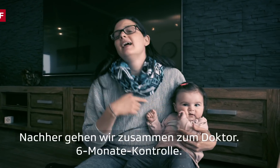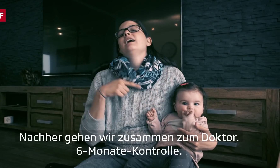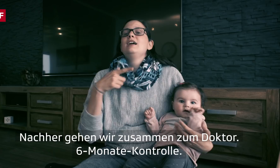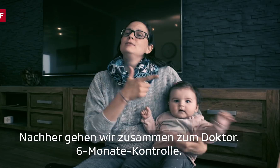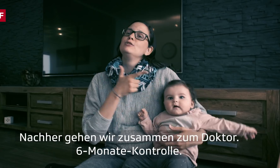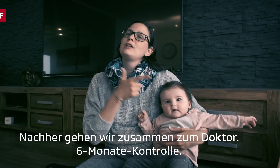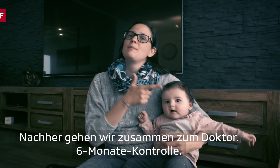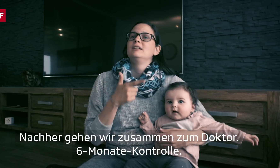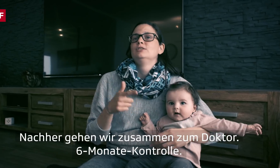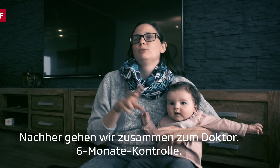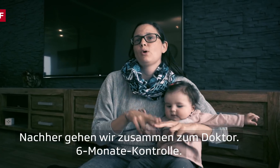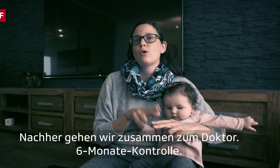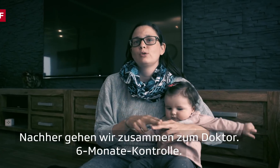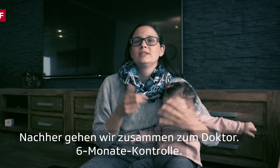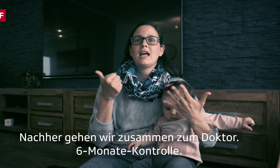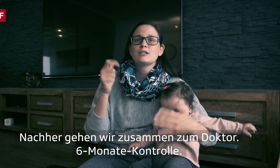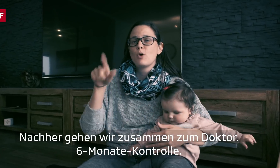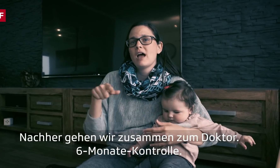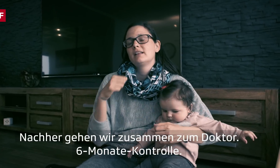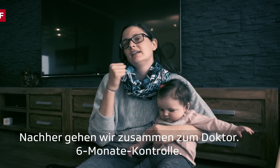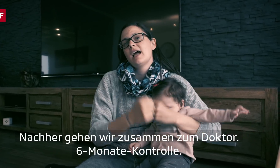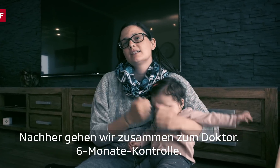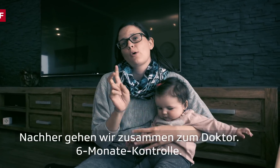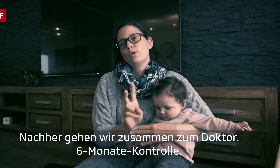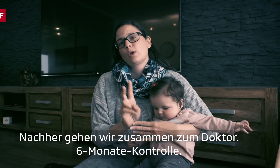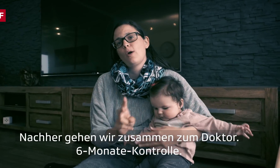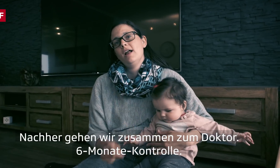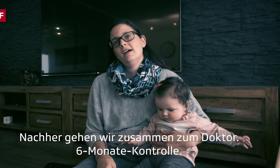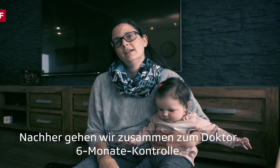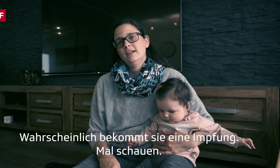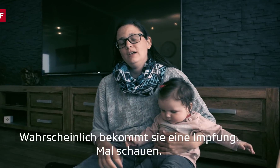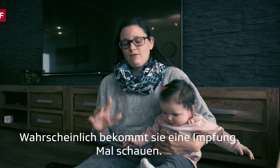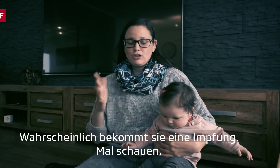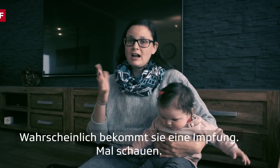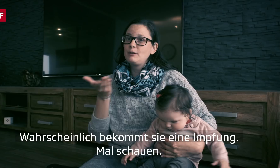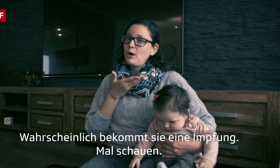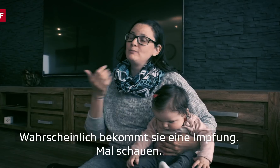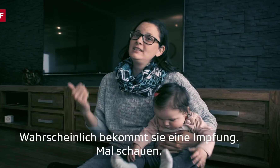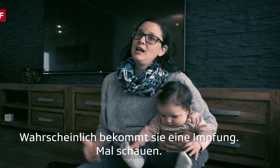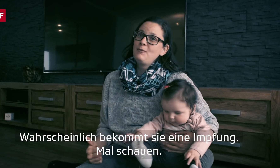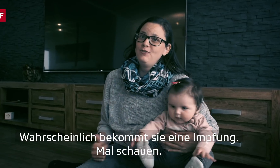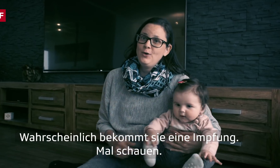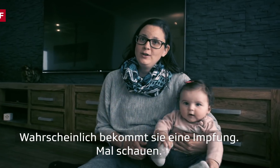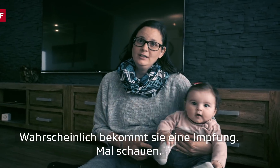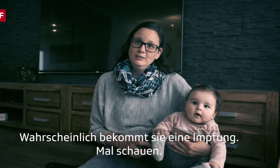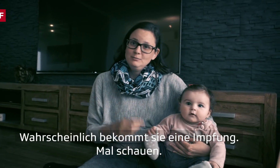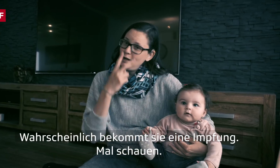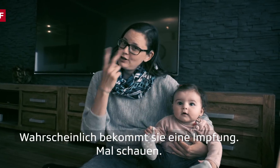Nachher gehen wir zusammen zum Doktor, 6 Monate Herkontrolle. Mal schauen, da bekommen Sie Impfung. Mal